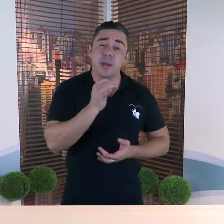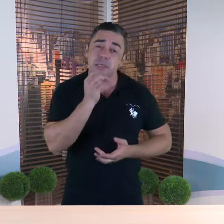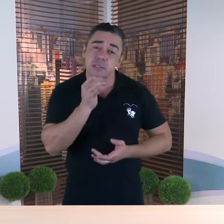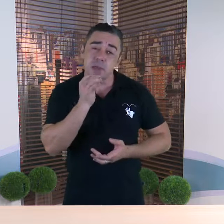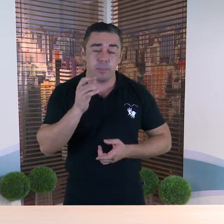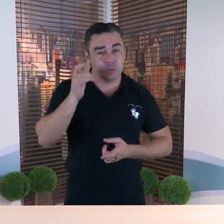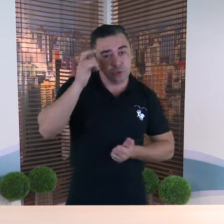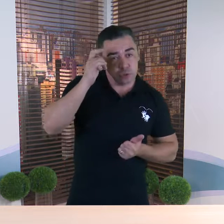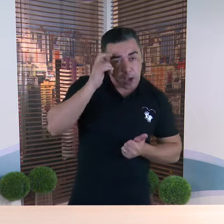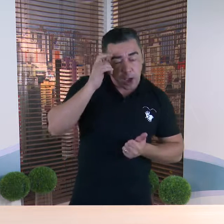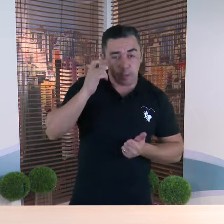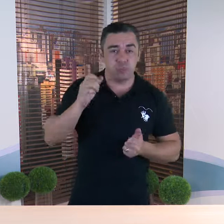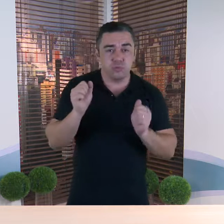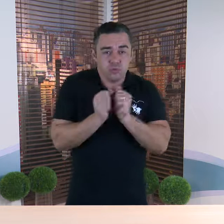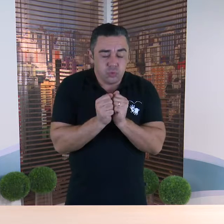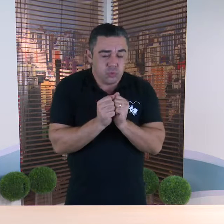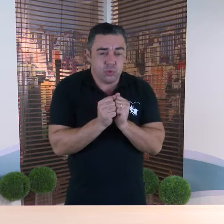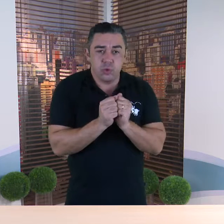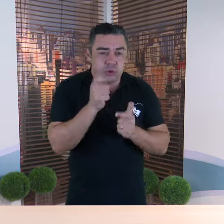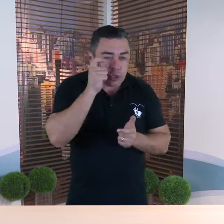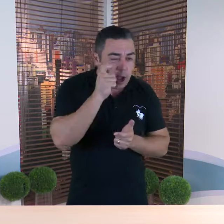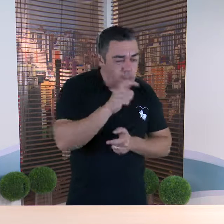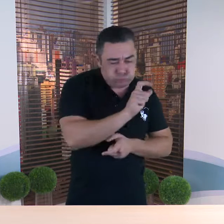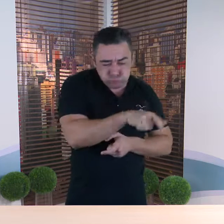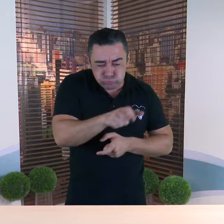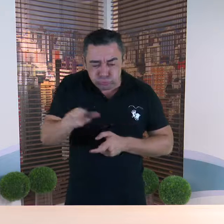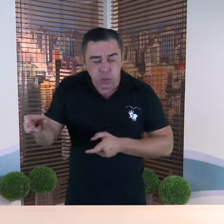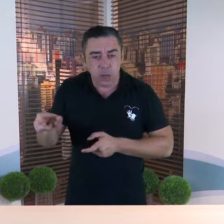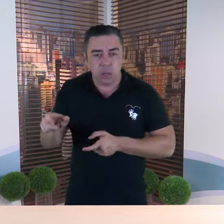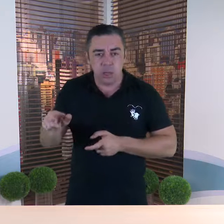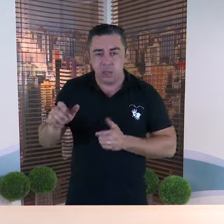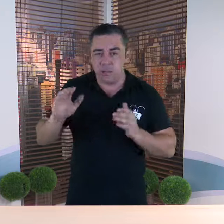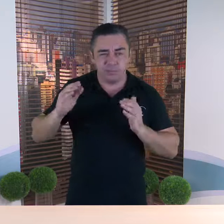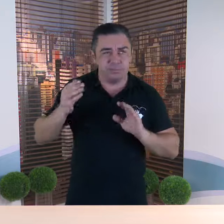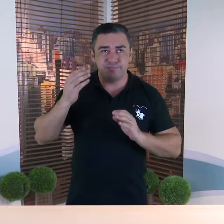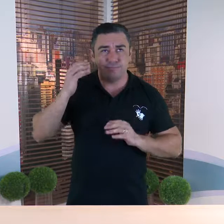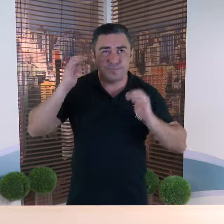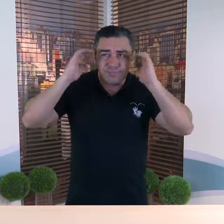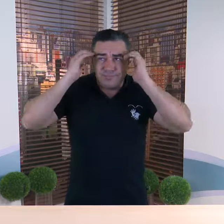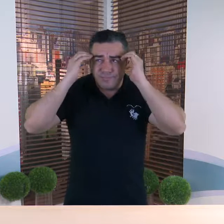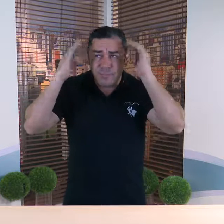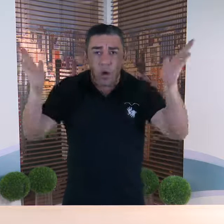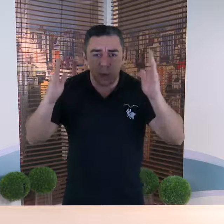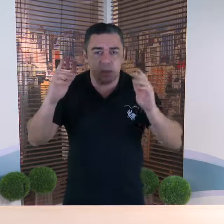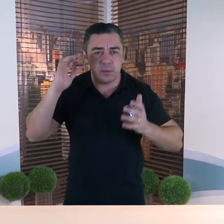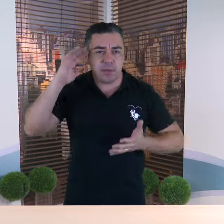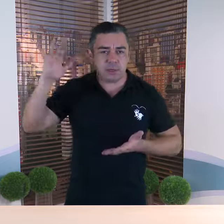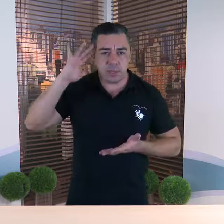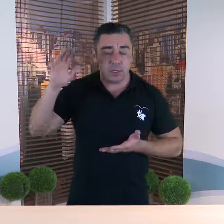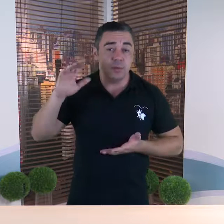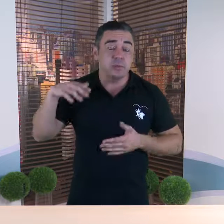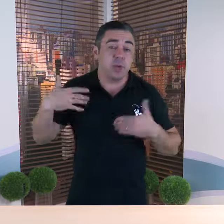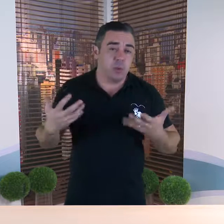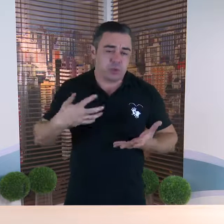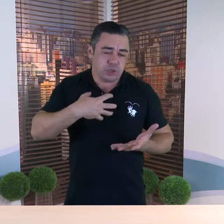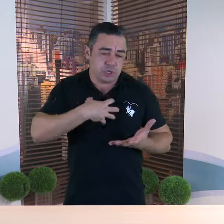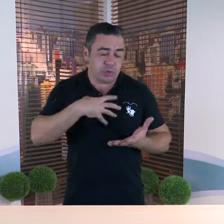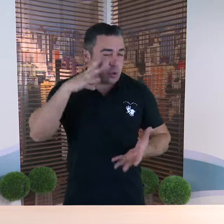espirituais, como por exemplo, Satanás e os seus demônios, estariam fora do crivo da razão, essa forma de entender